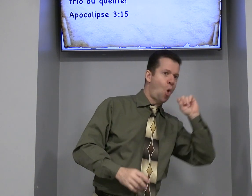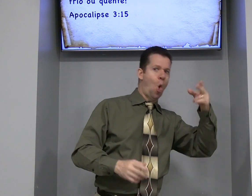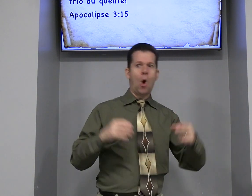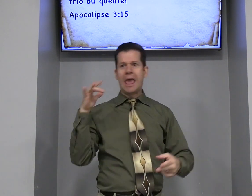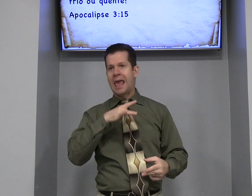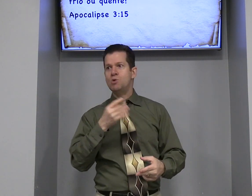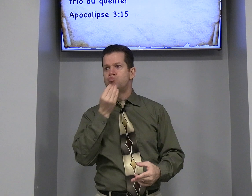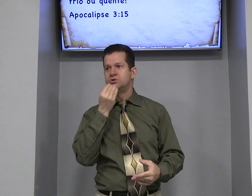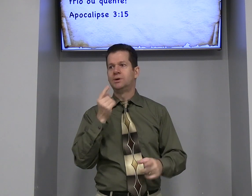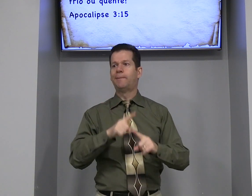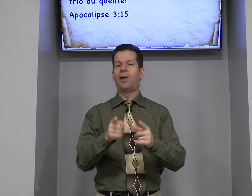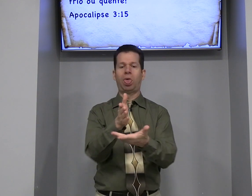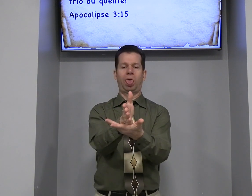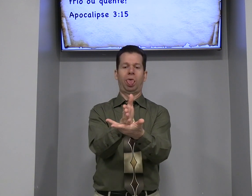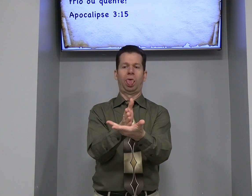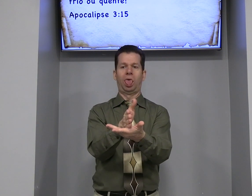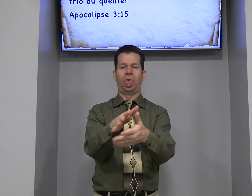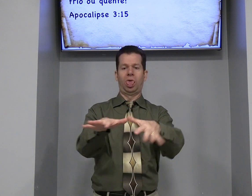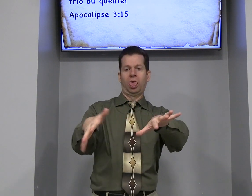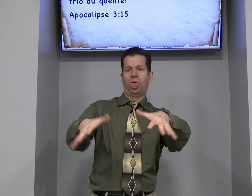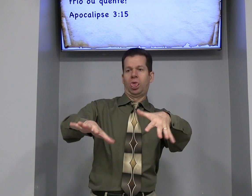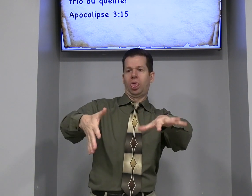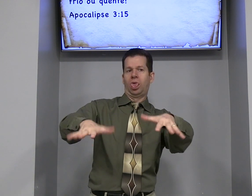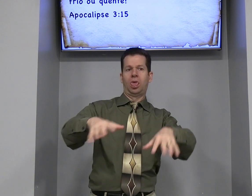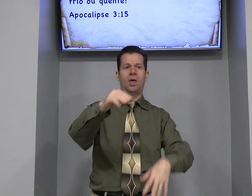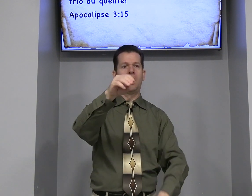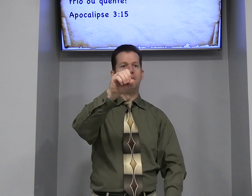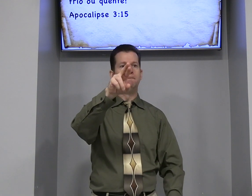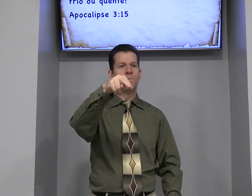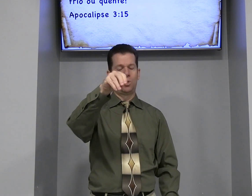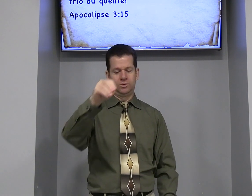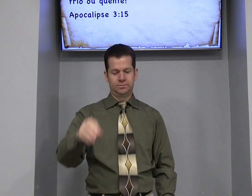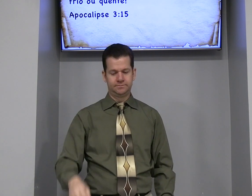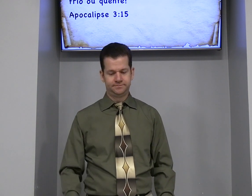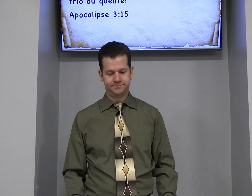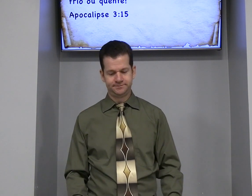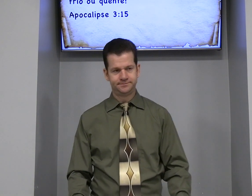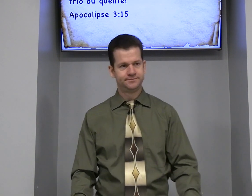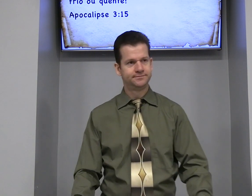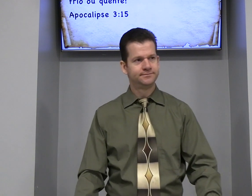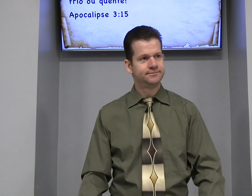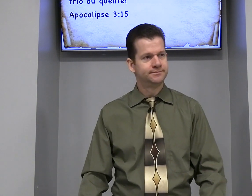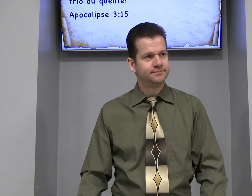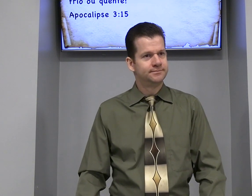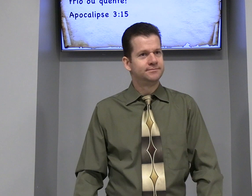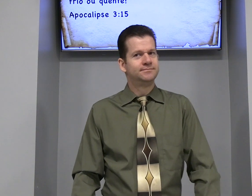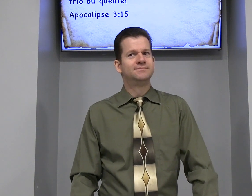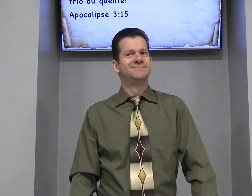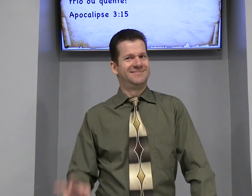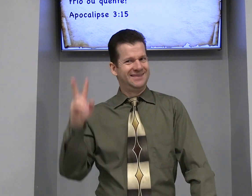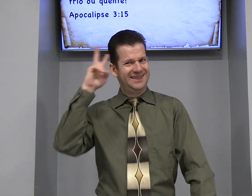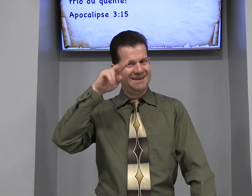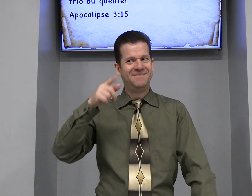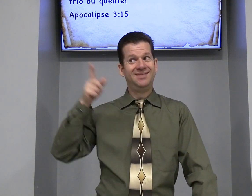frio ou quente. Mas para ficar morno no meio, Deus não gosta.